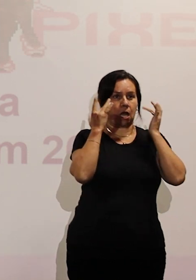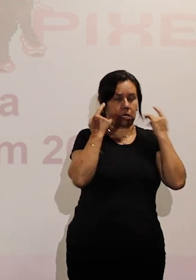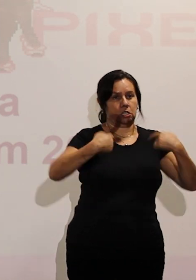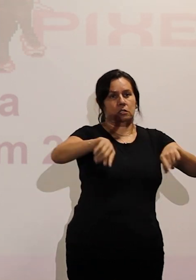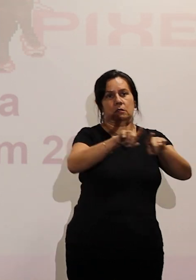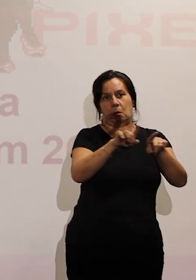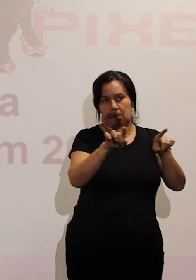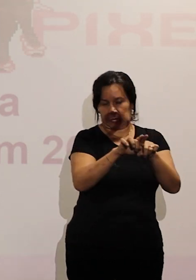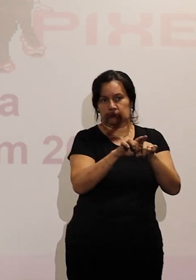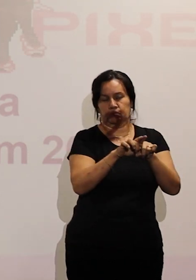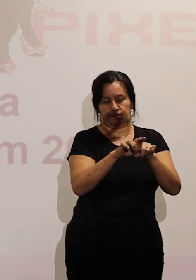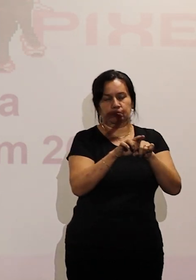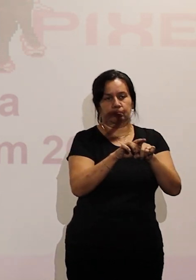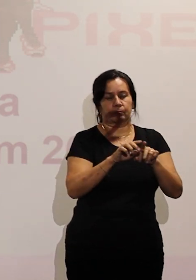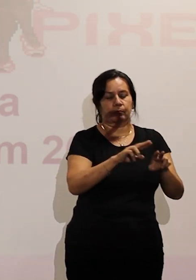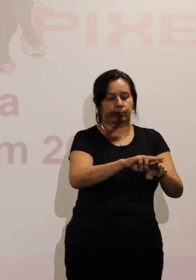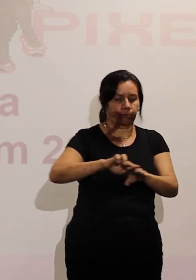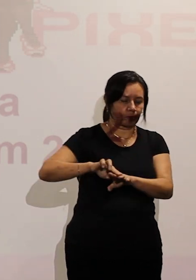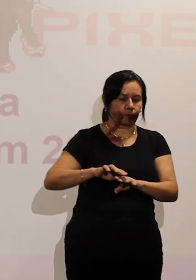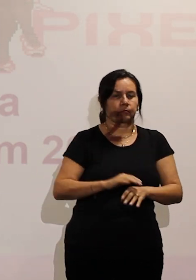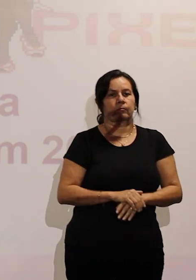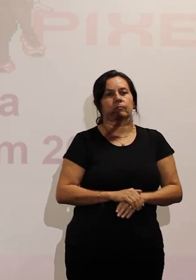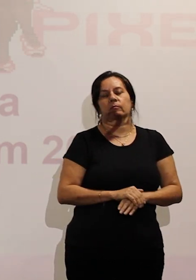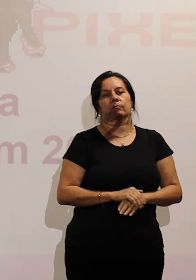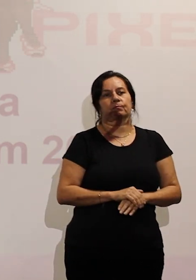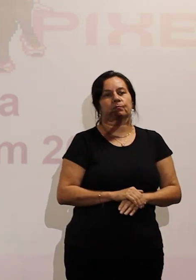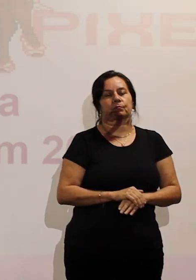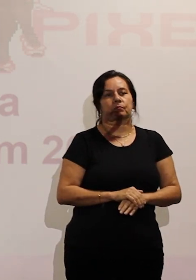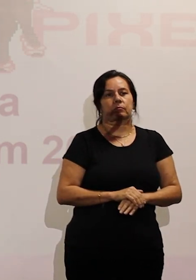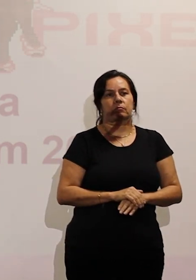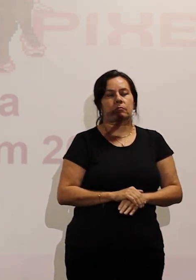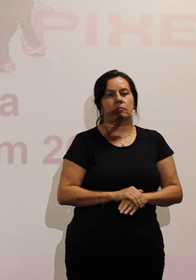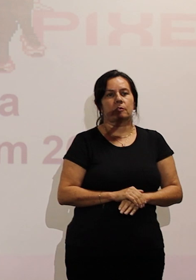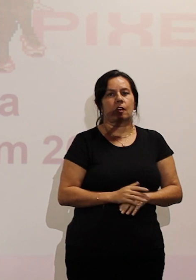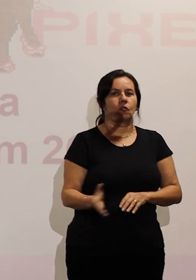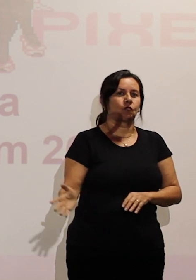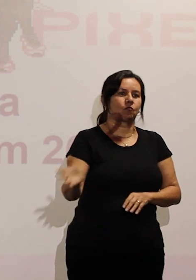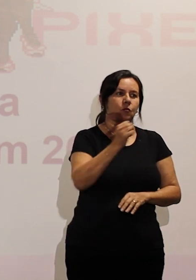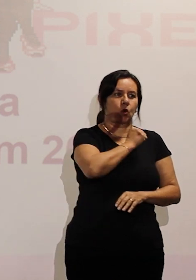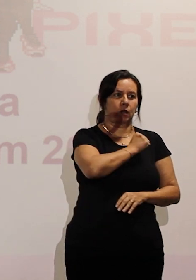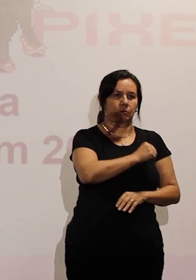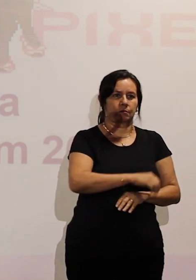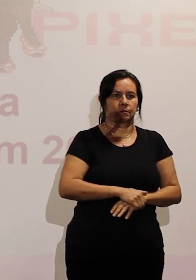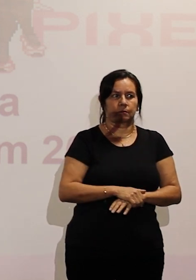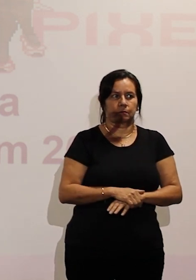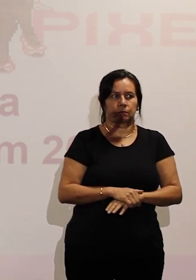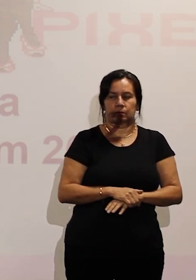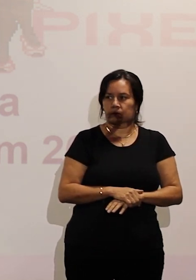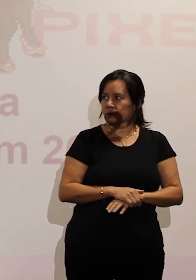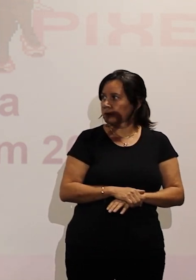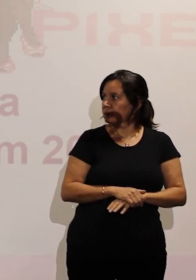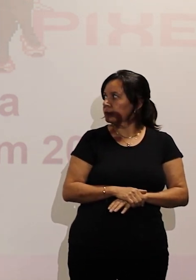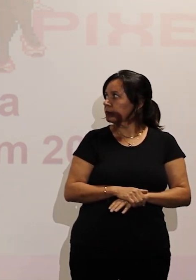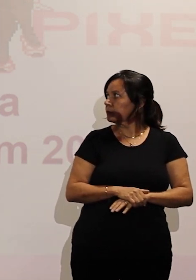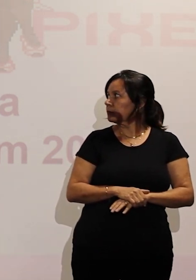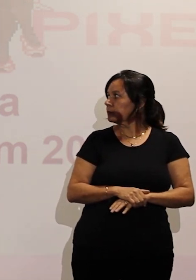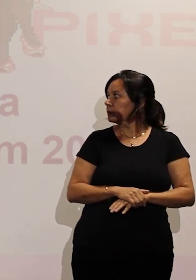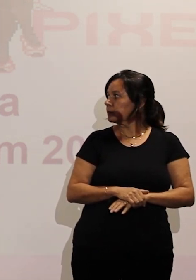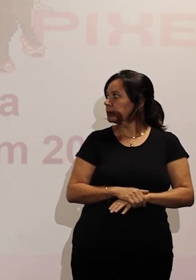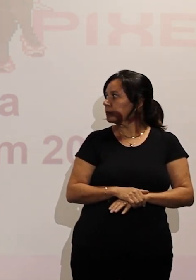né? Então, né, embora... Pode passar para o próximo.